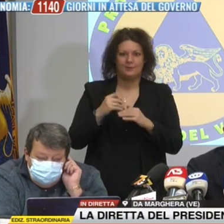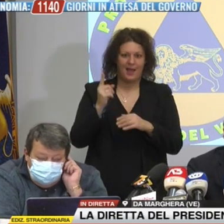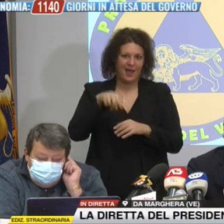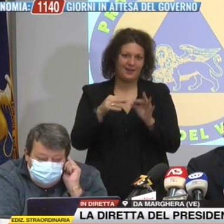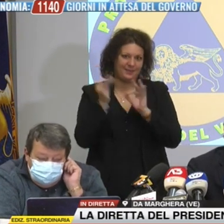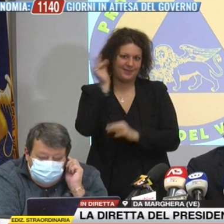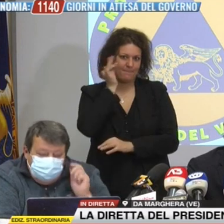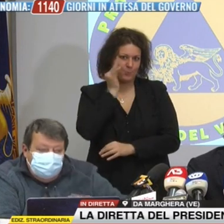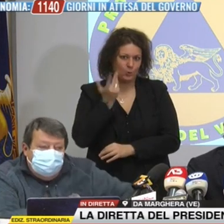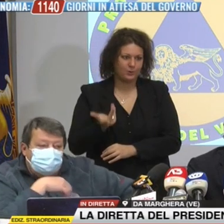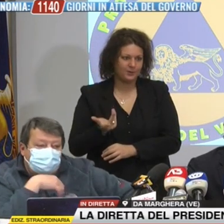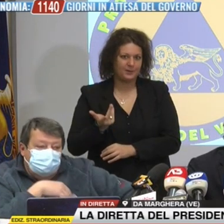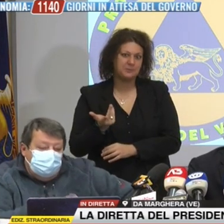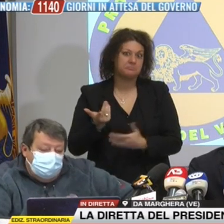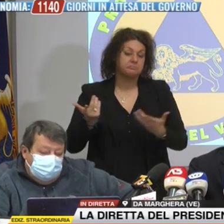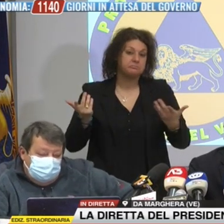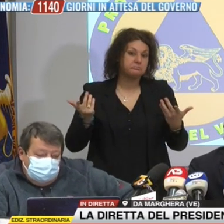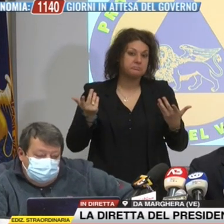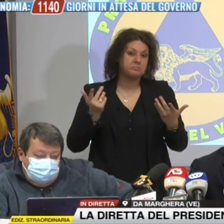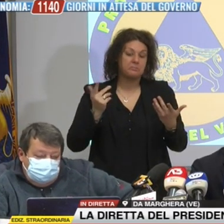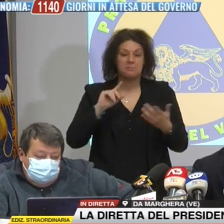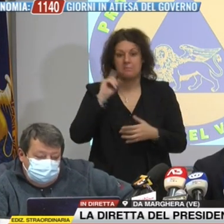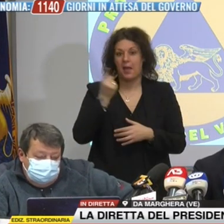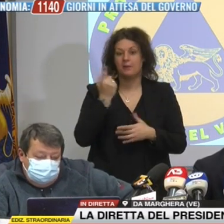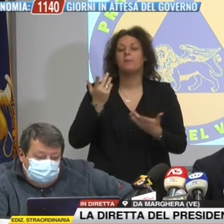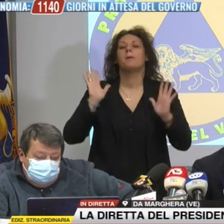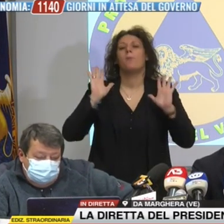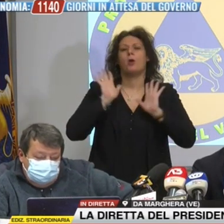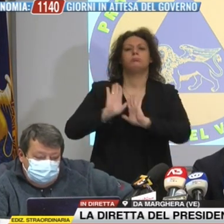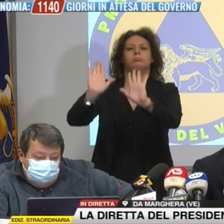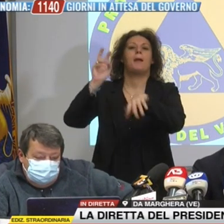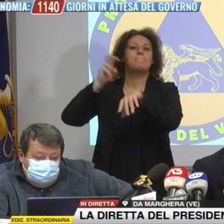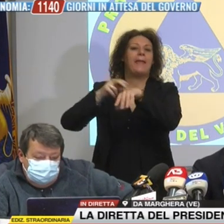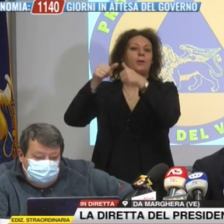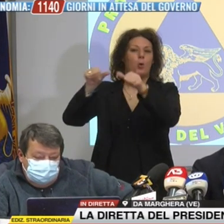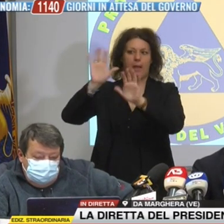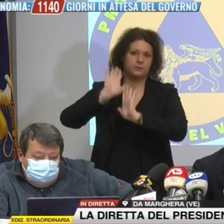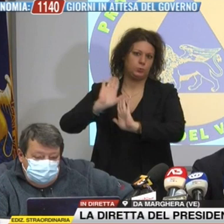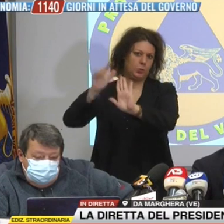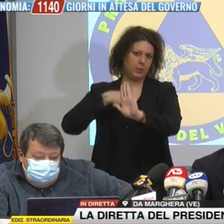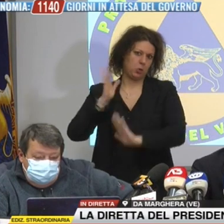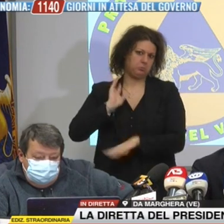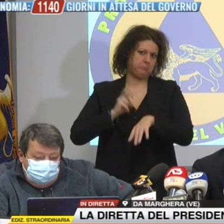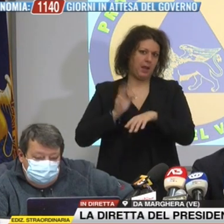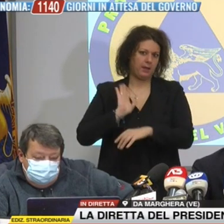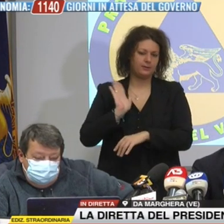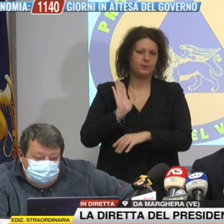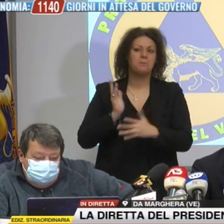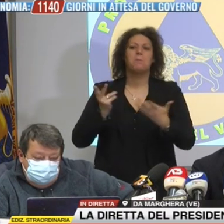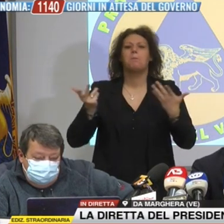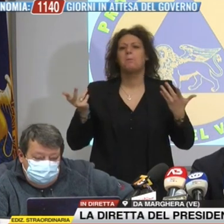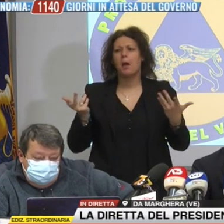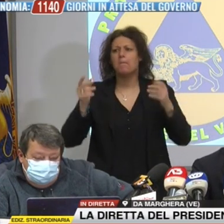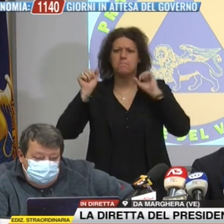cambiava l'idea. Cioè, poteva, allora, poi il medico fa il medico, io non sono un medico, però diciamo, era anche